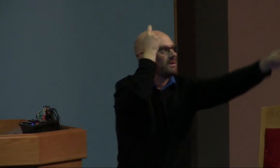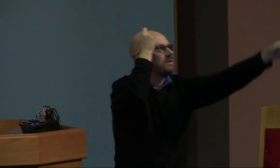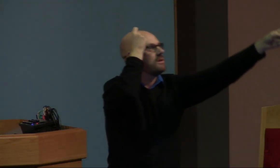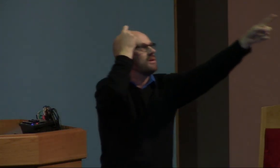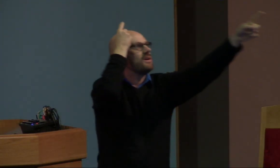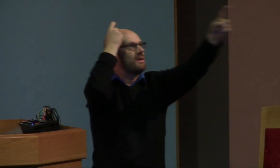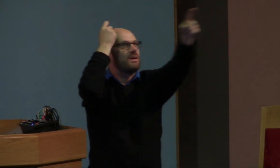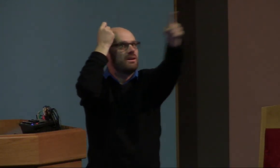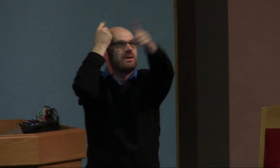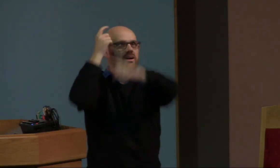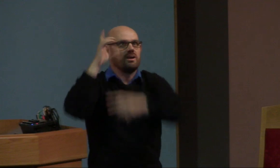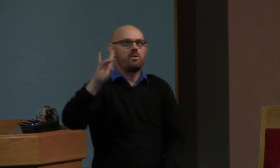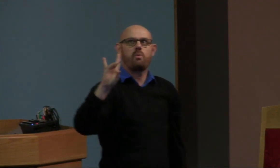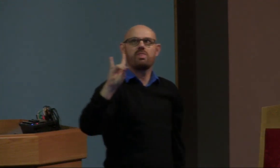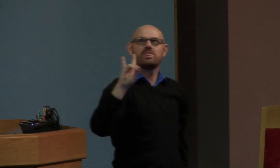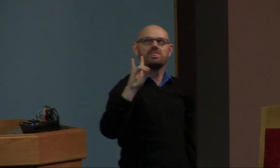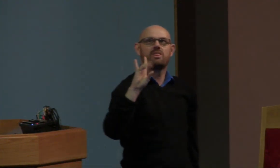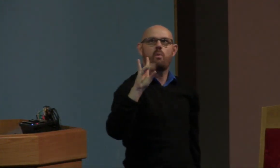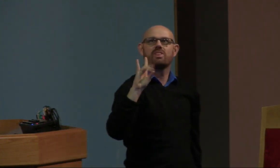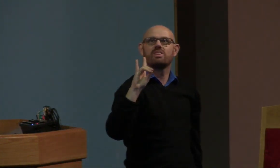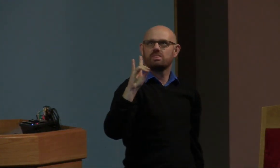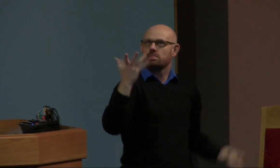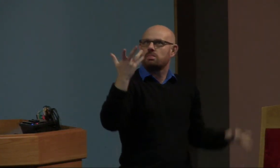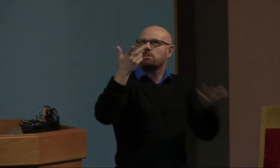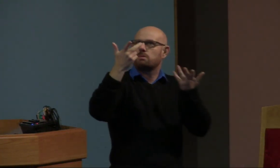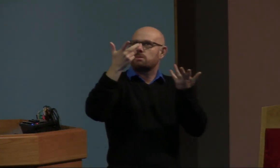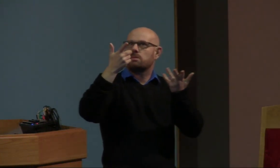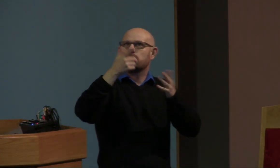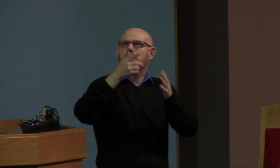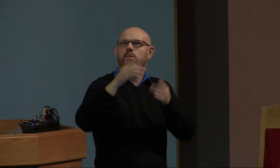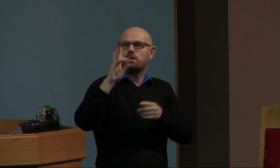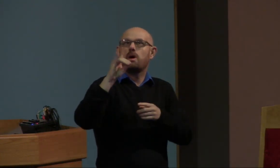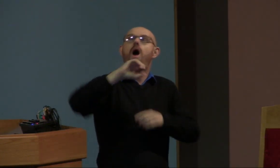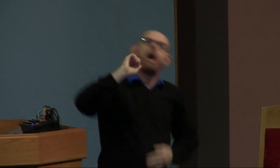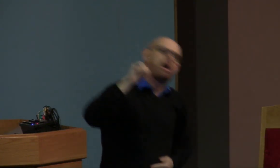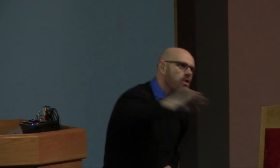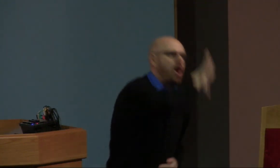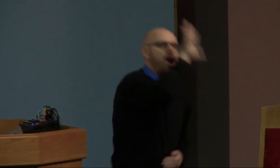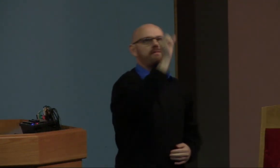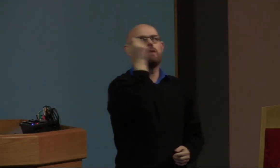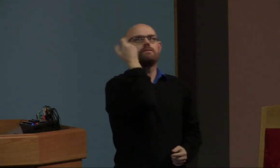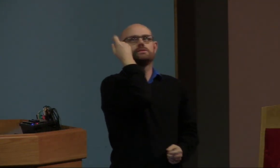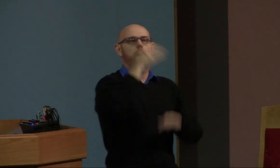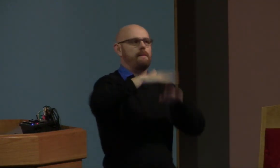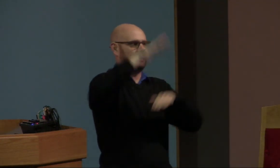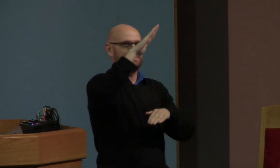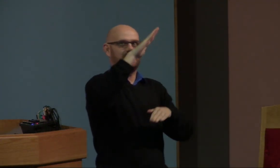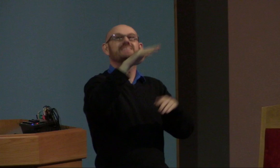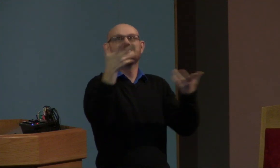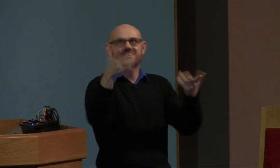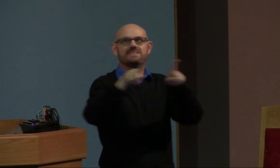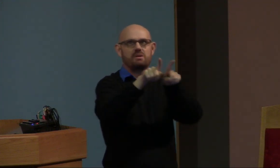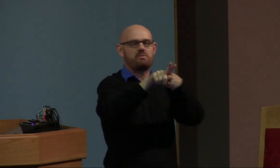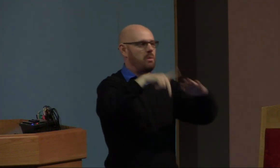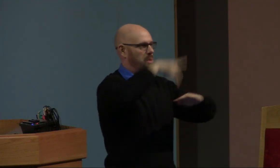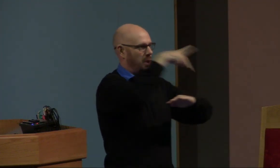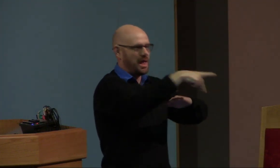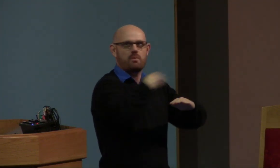om uit te vind watter gebaar gebruik die meeste mense vir hond, en dan gebruik ons daai gebaar, sodat almal die meeste mense